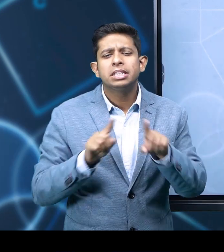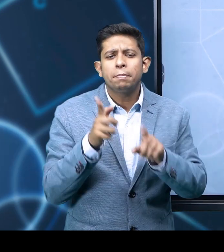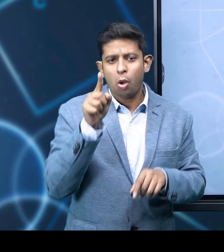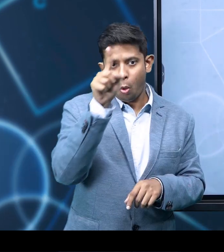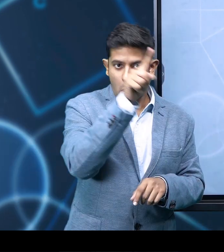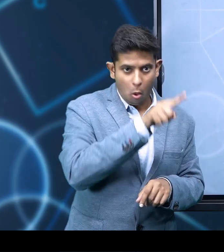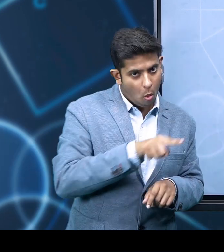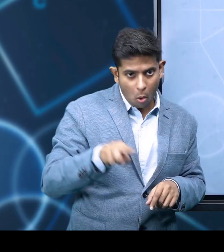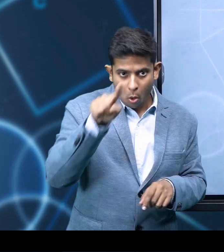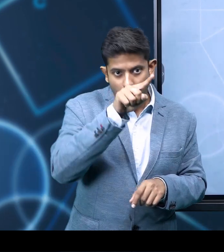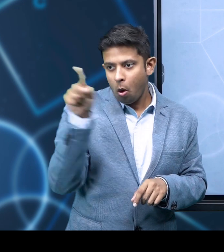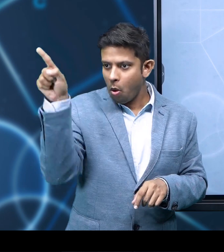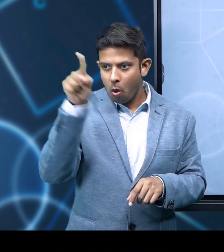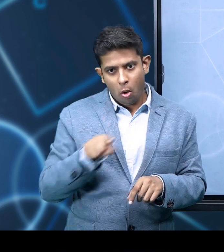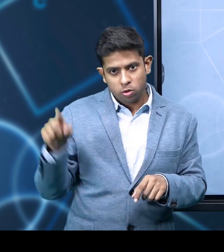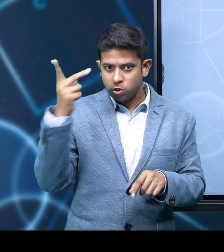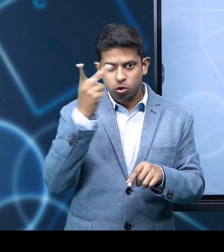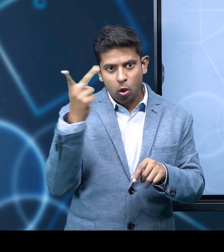वेन आकृती,